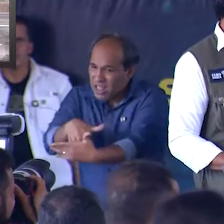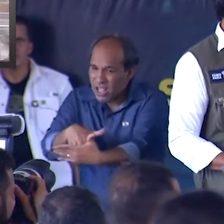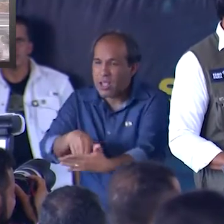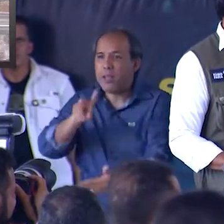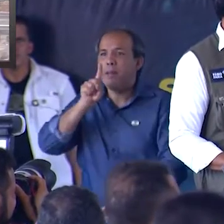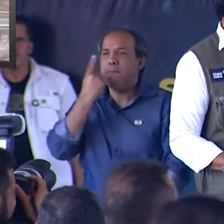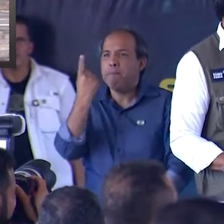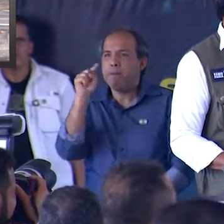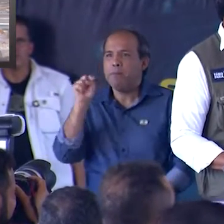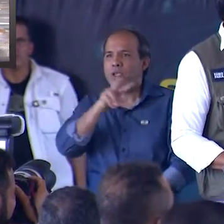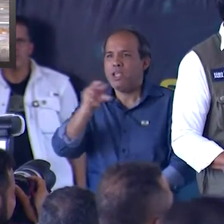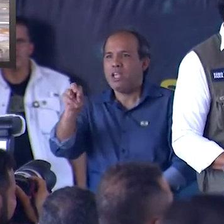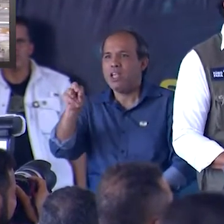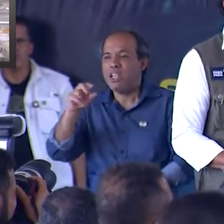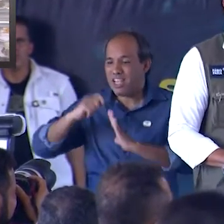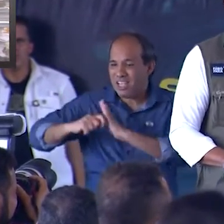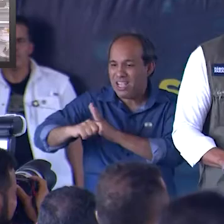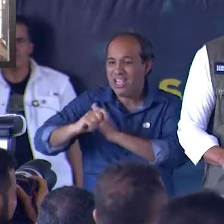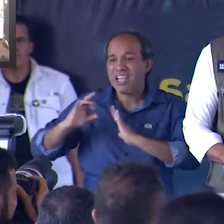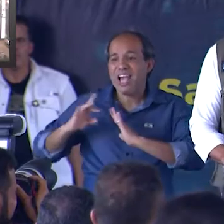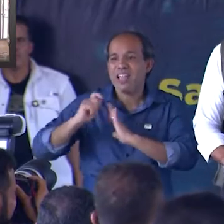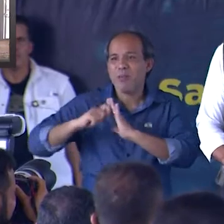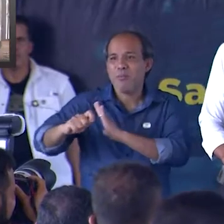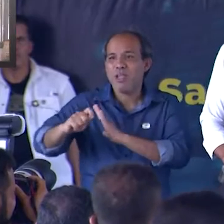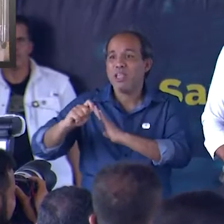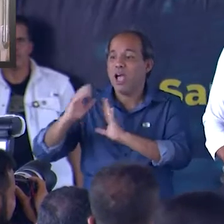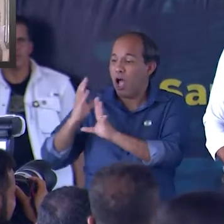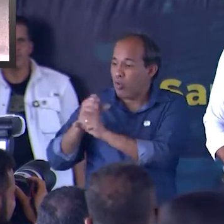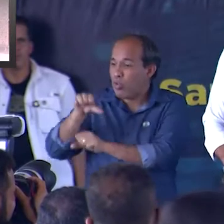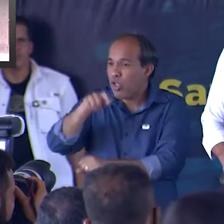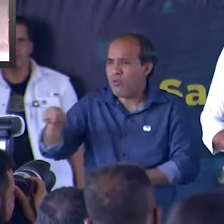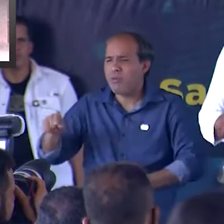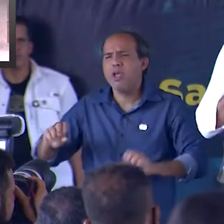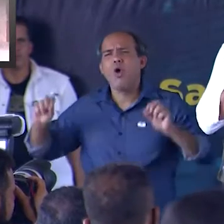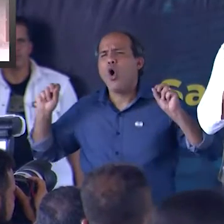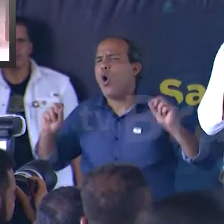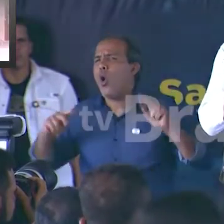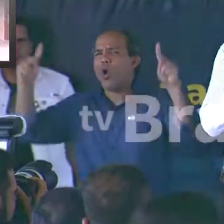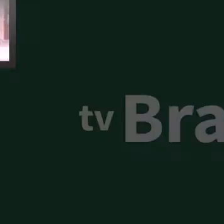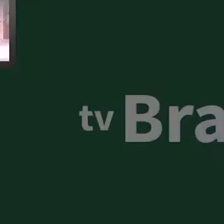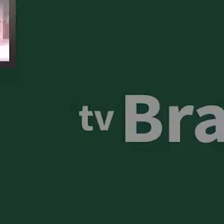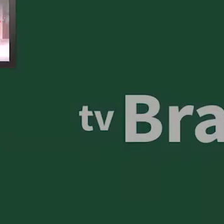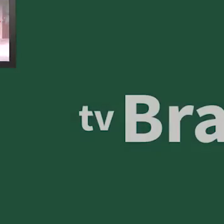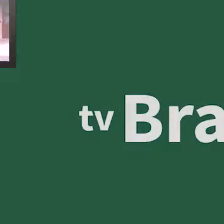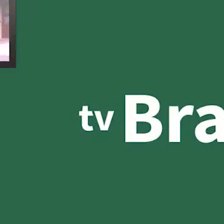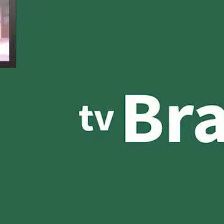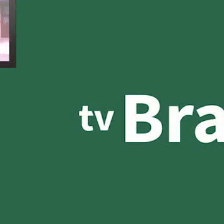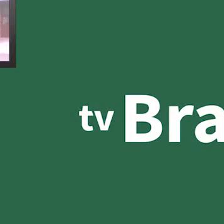1.500 por mês. Daqui a 9 meses não vai ter mais nenhuma escola rural sem internet.